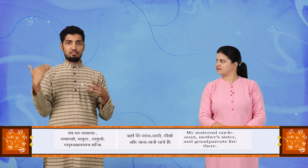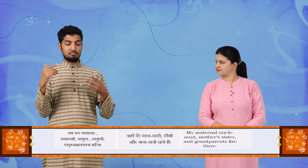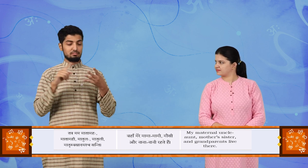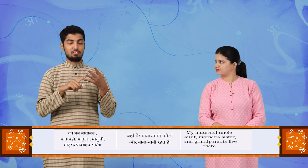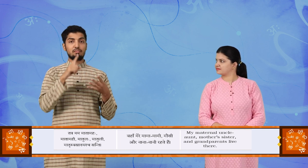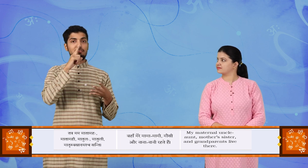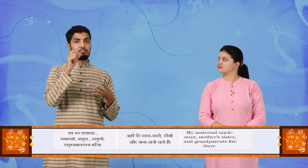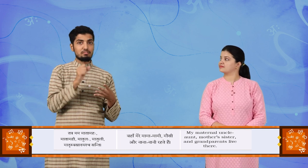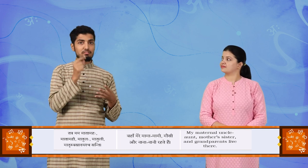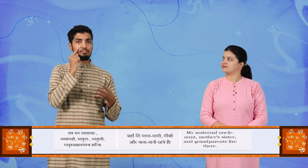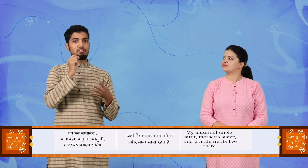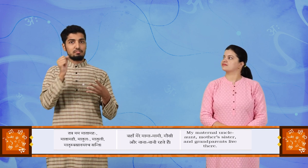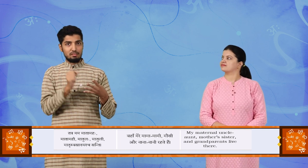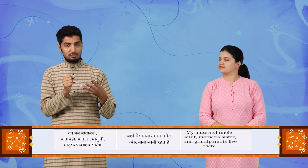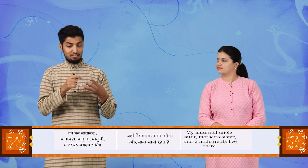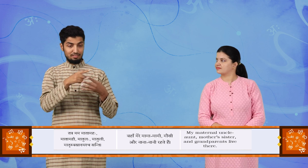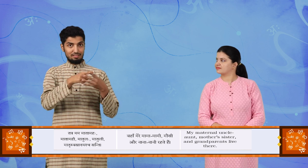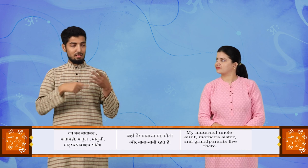मात्र स्वस्थ्य समिति